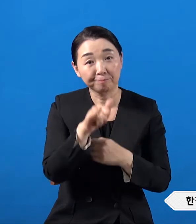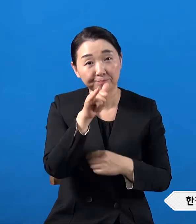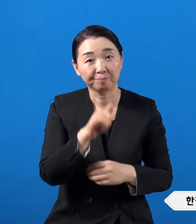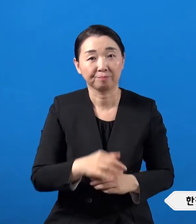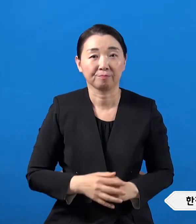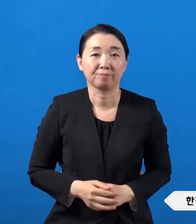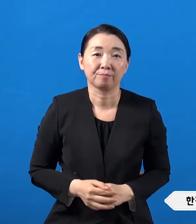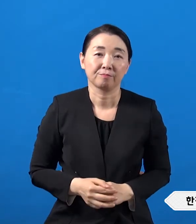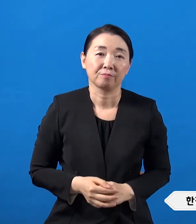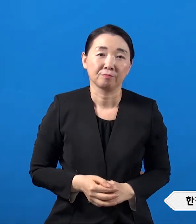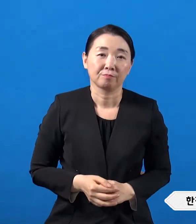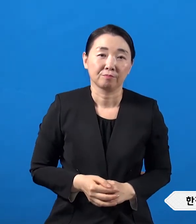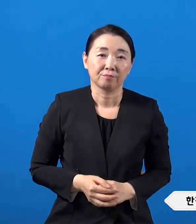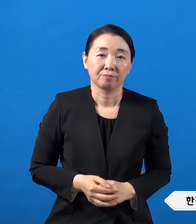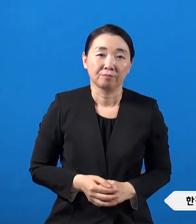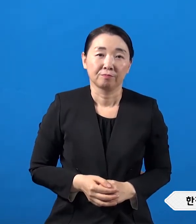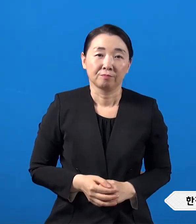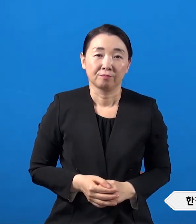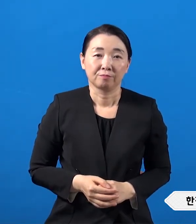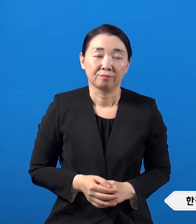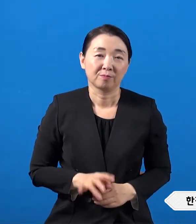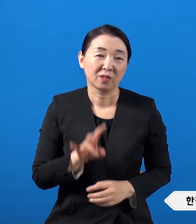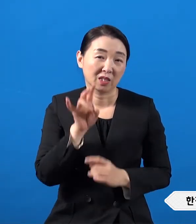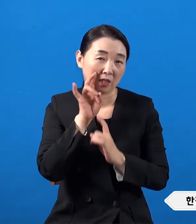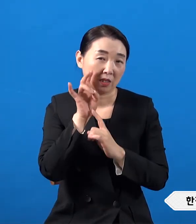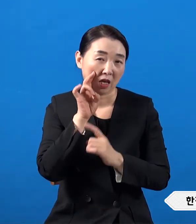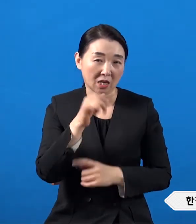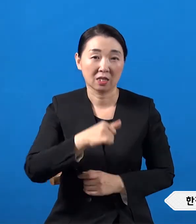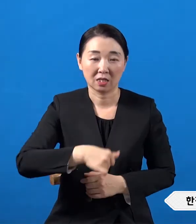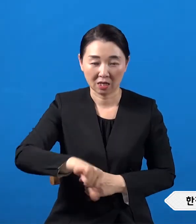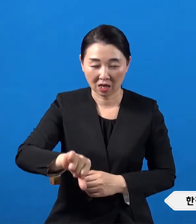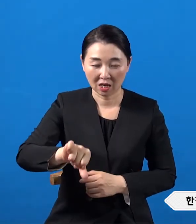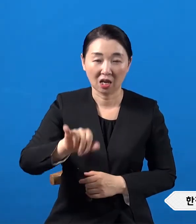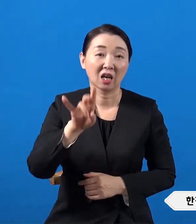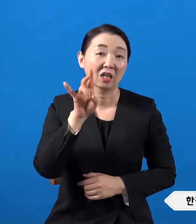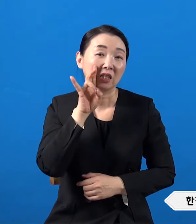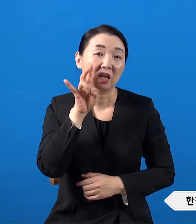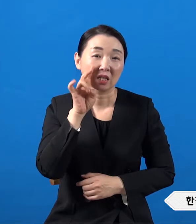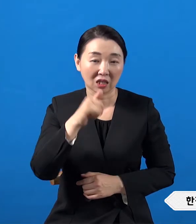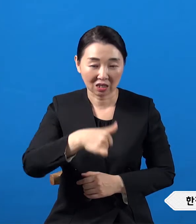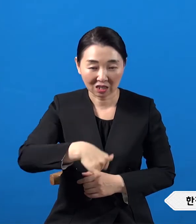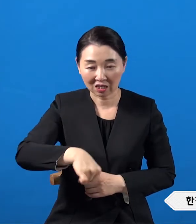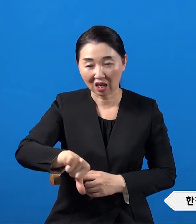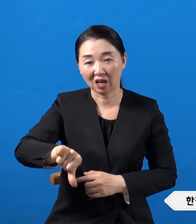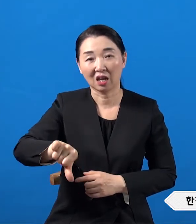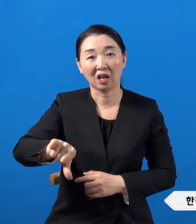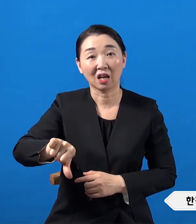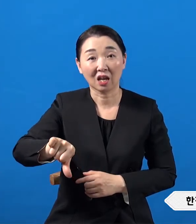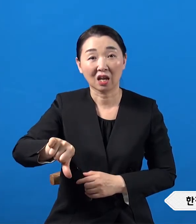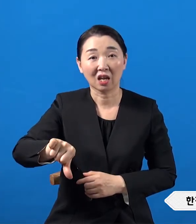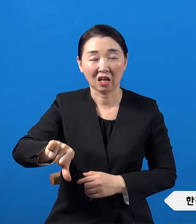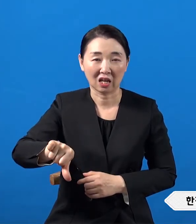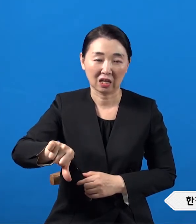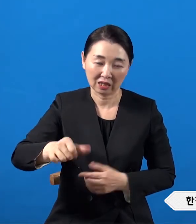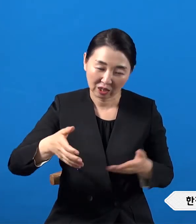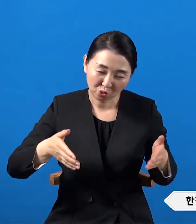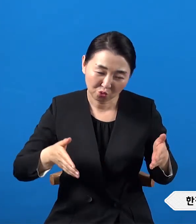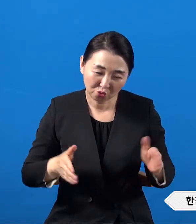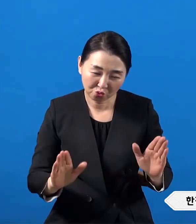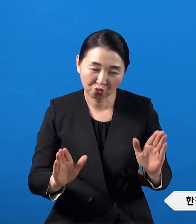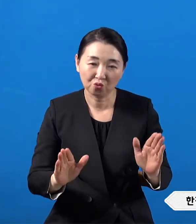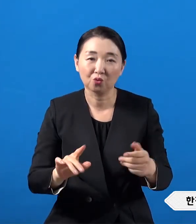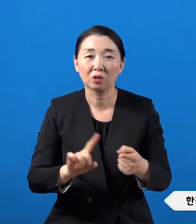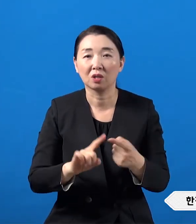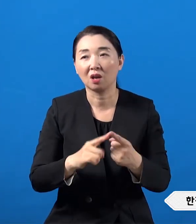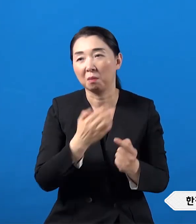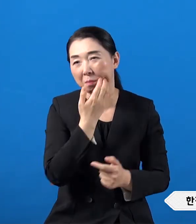있었습니다. 이 기생의 자식, 장녀의 자식이라고 하는 그 자신의 출신